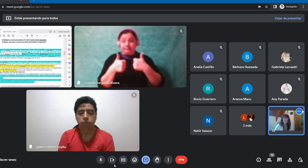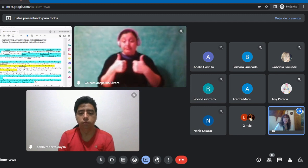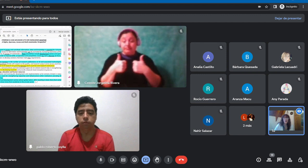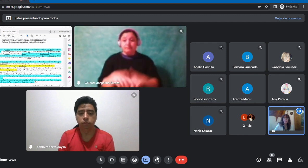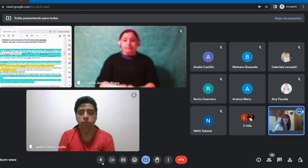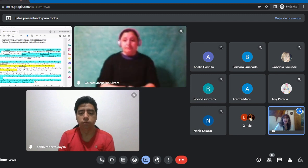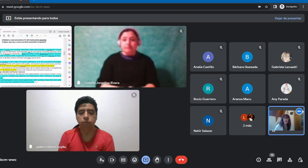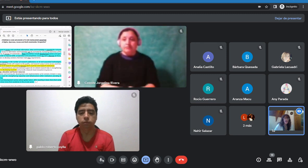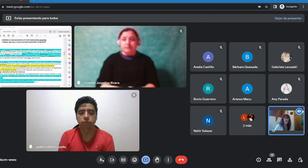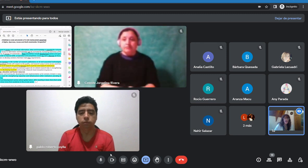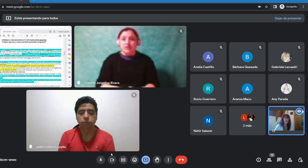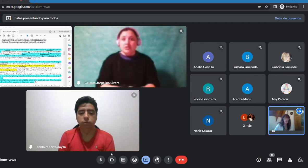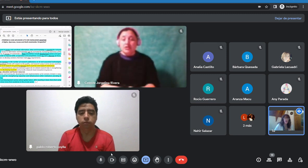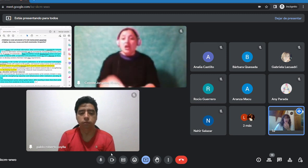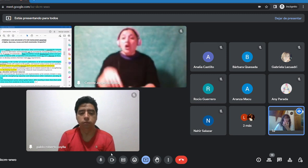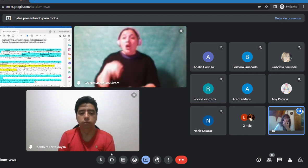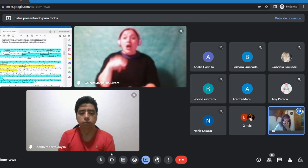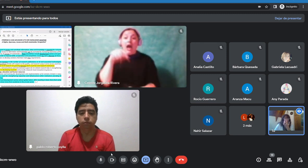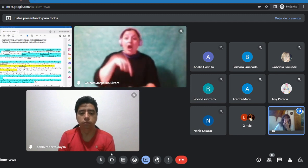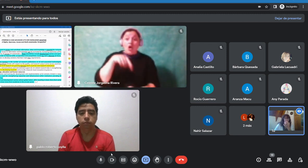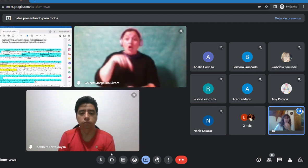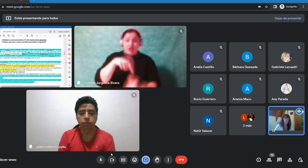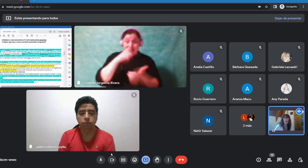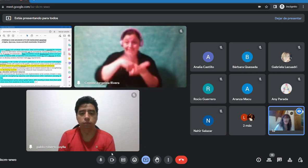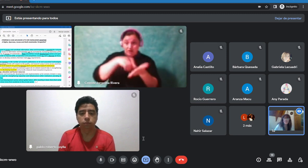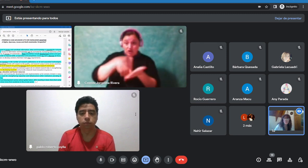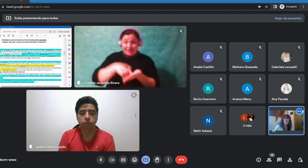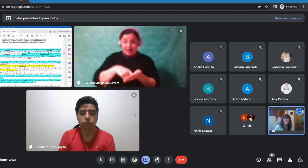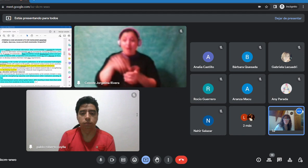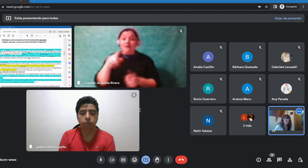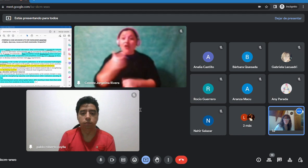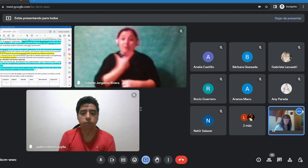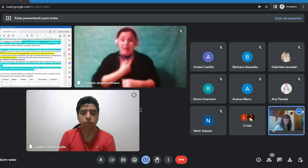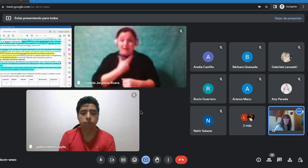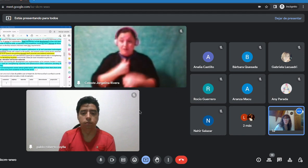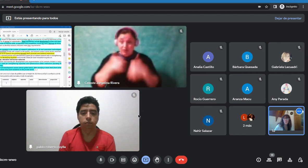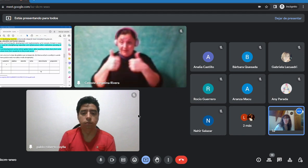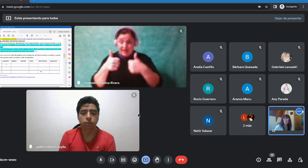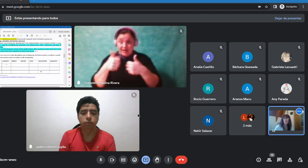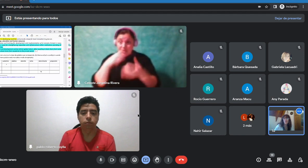¿Querés que quieran que corrijamos? Pablo, ¿cómo vas?